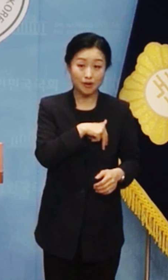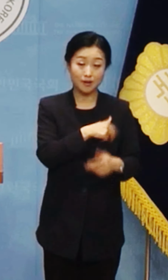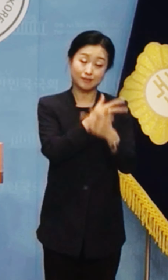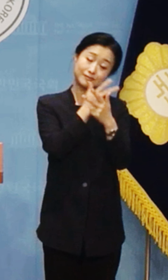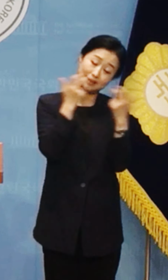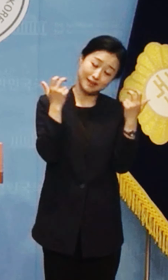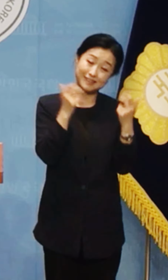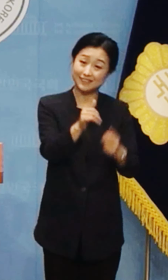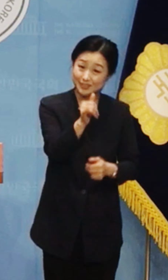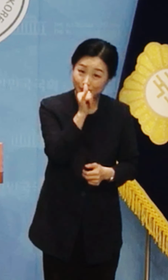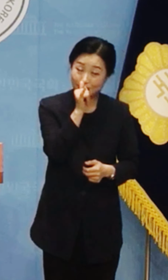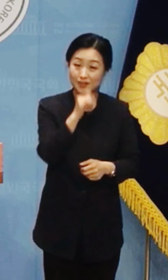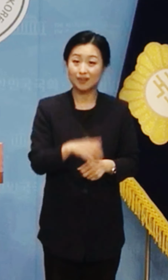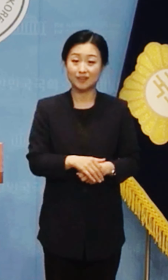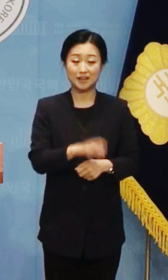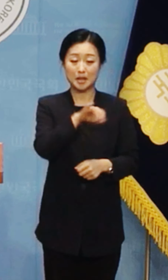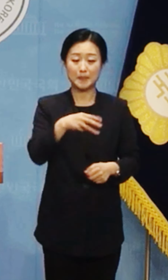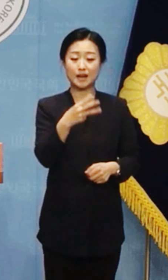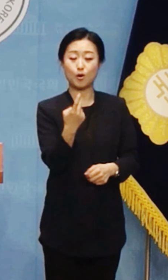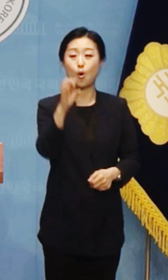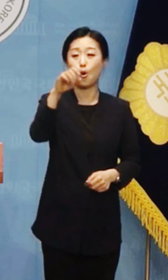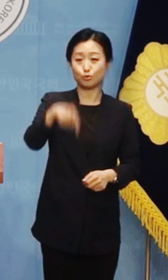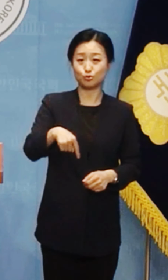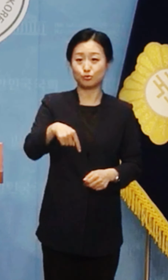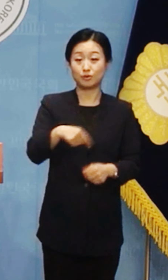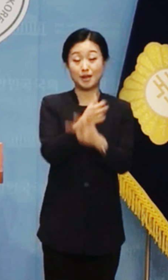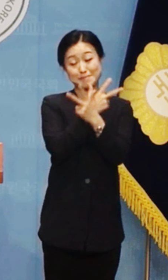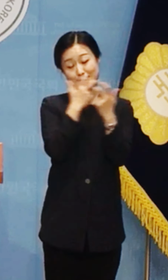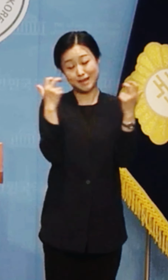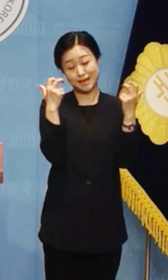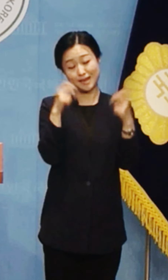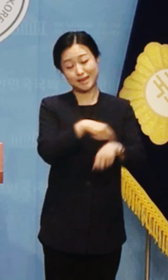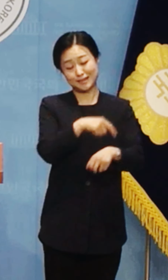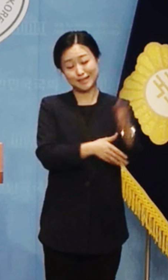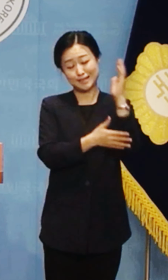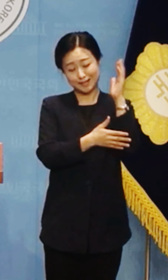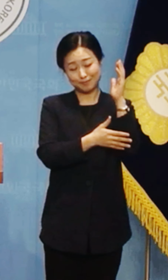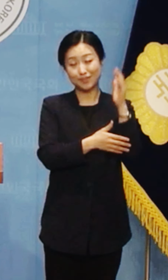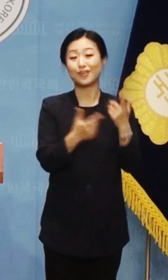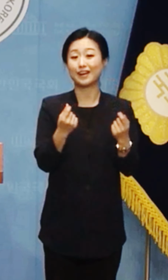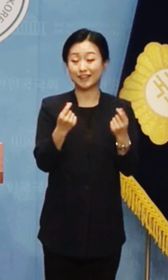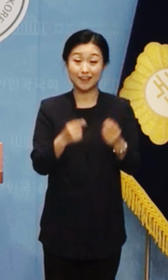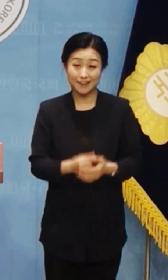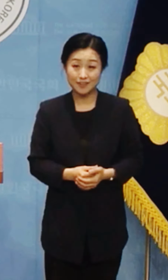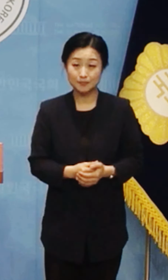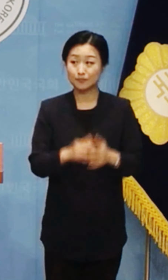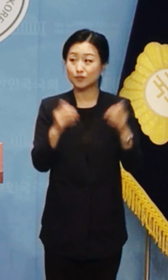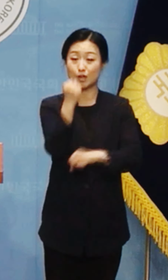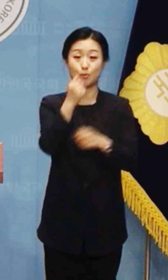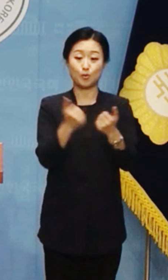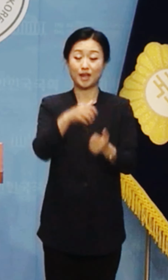잠을 청하니 필로우 버스터 필리 스라는 조롱을 받는 거 아니겠습니까 국회